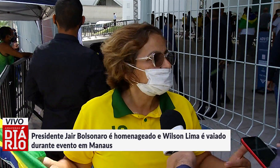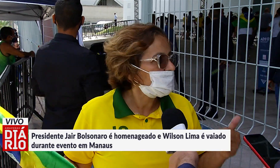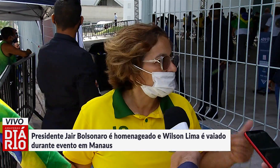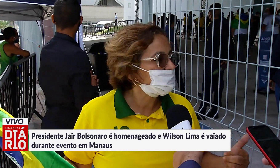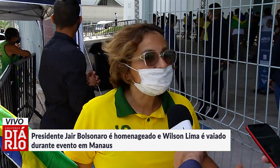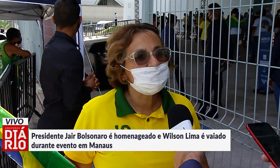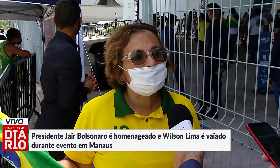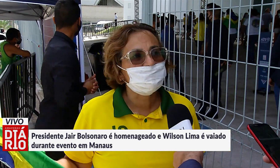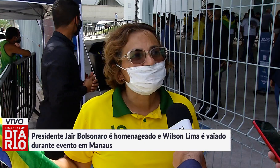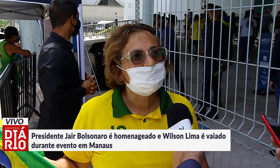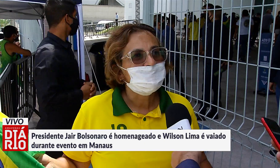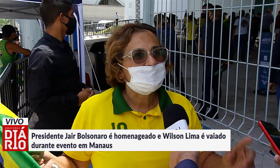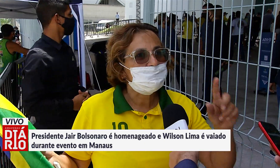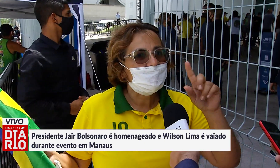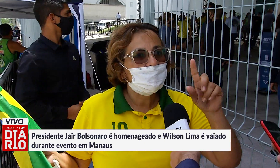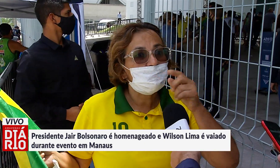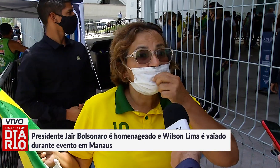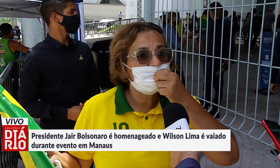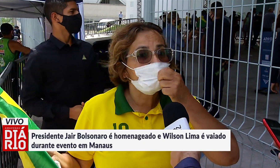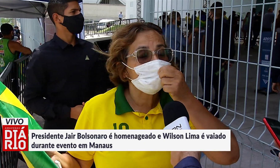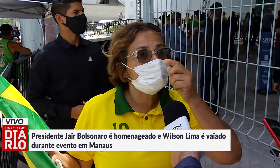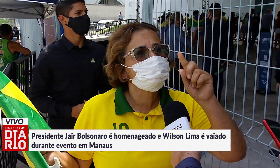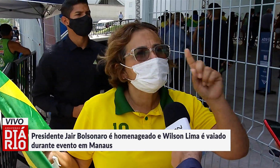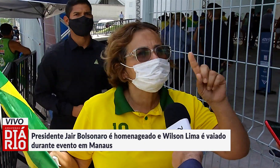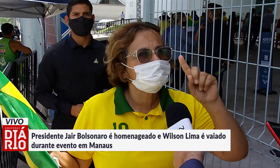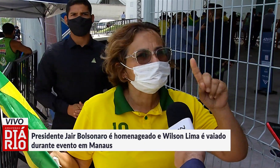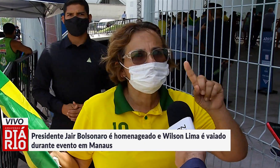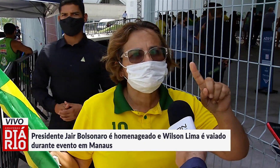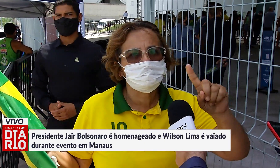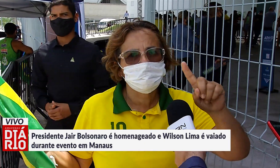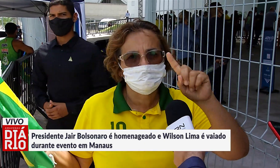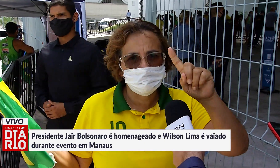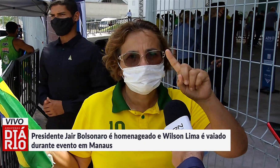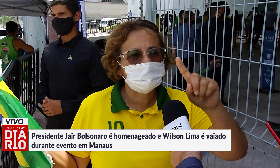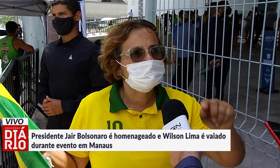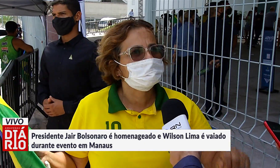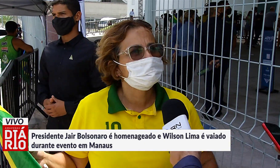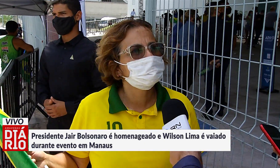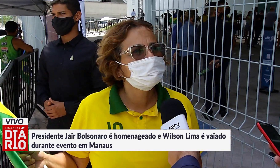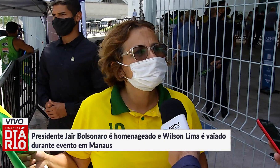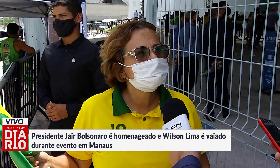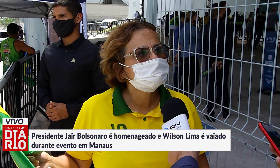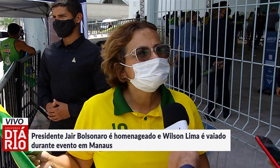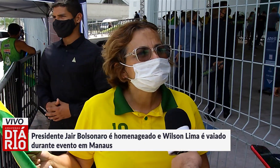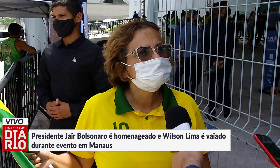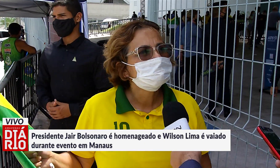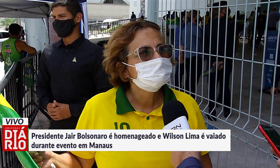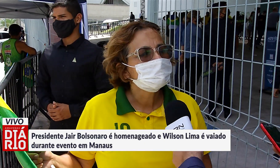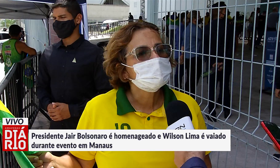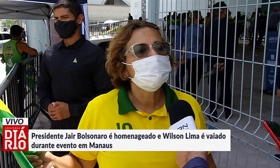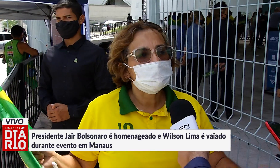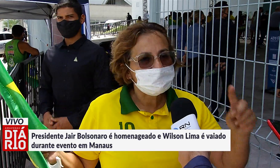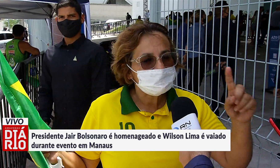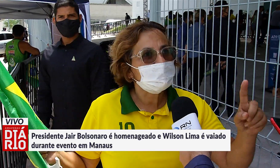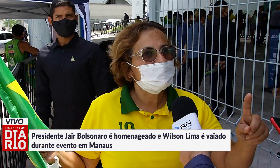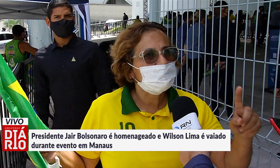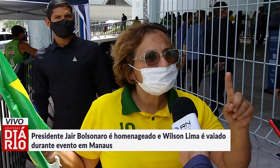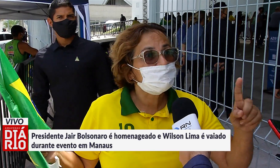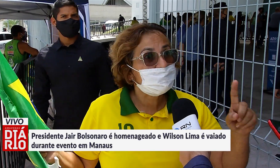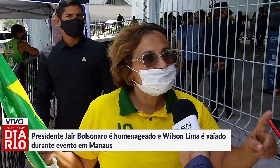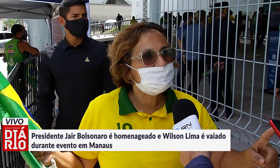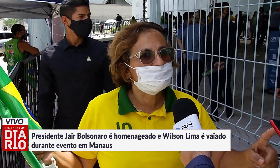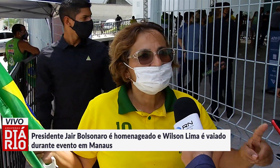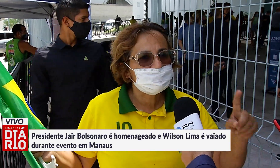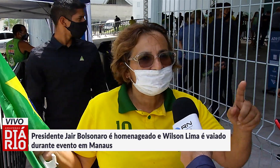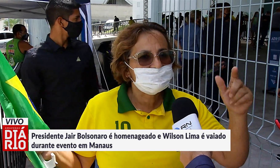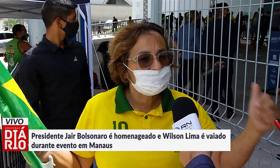vim prestigiar o meu presidente. Que é a melhor, foi o melhor voto que eu dei na minha vida, foi para ele. Então repetirá o voto em 2022?